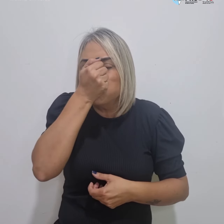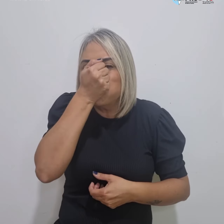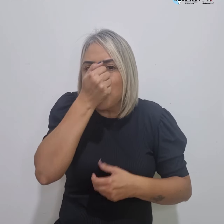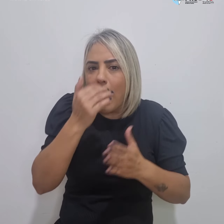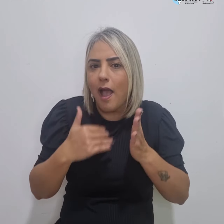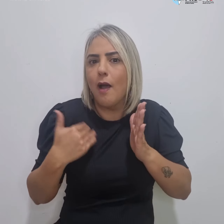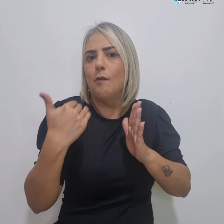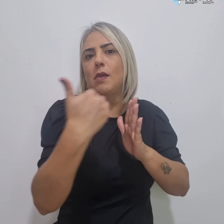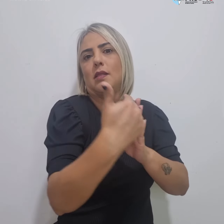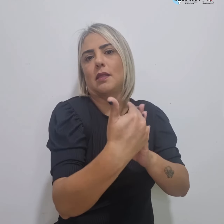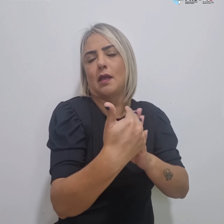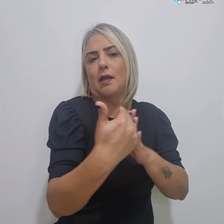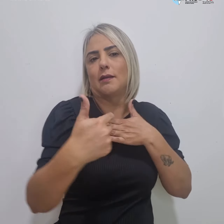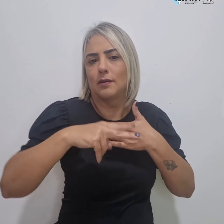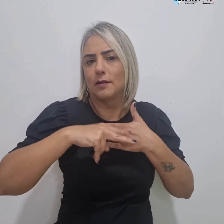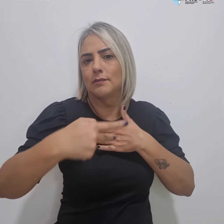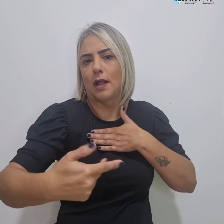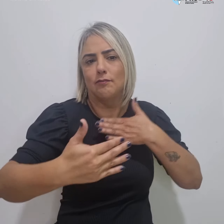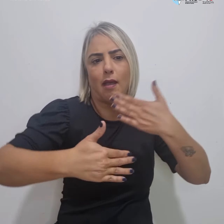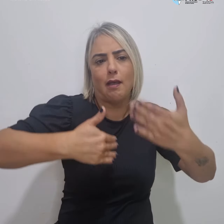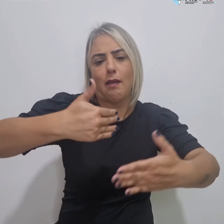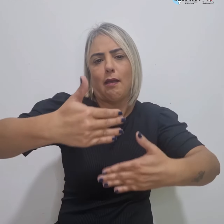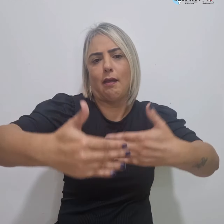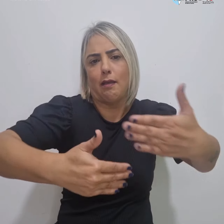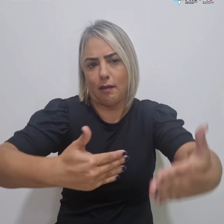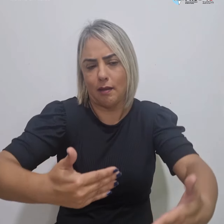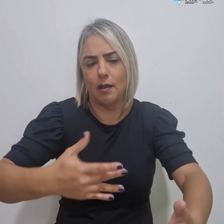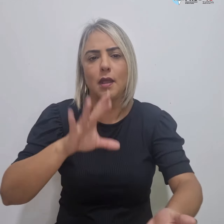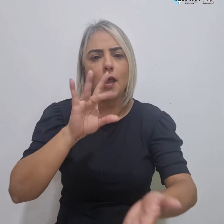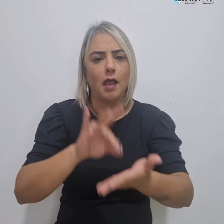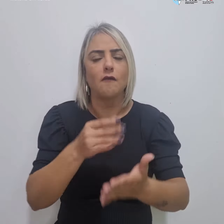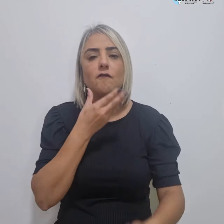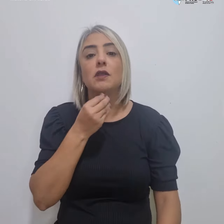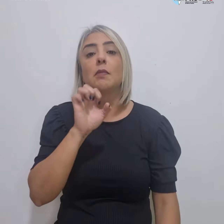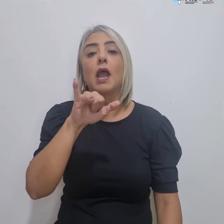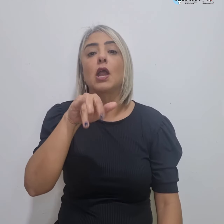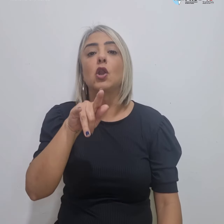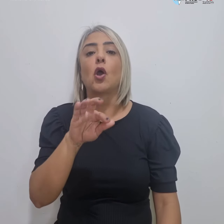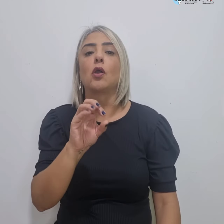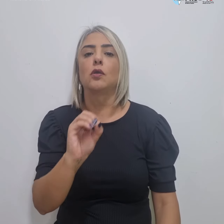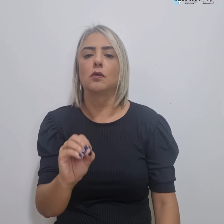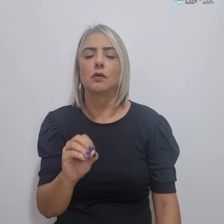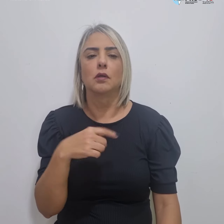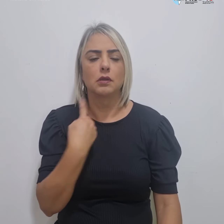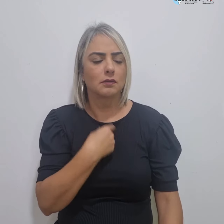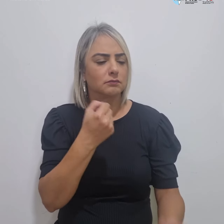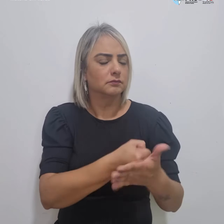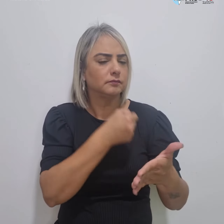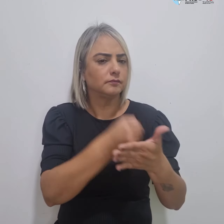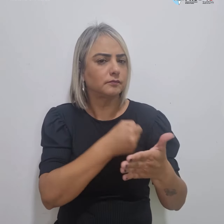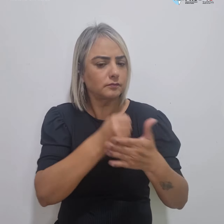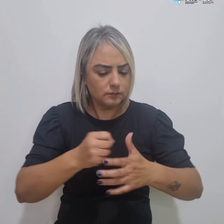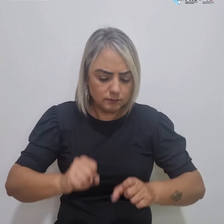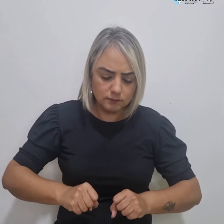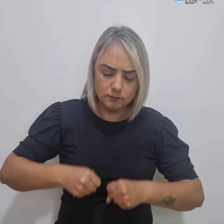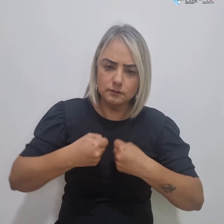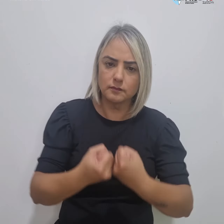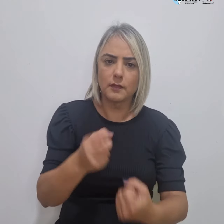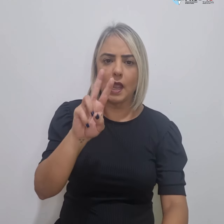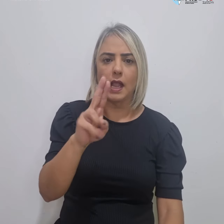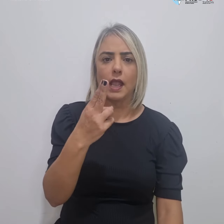aumentada, gerando um efeito dominó, afirma Enoquio. Estamos na luta para defender o